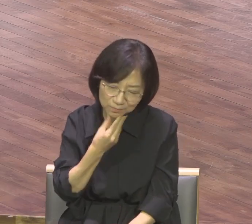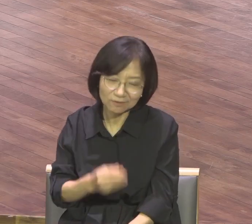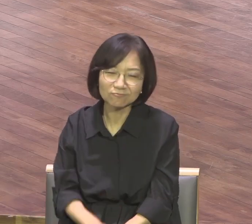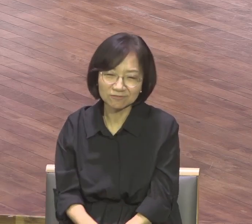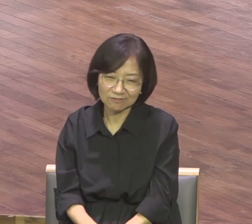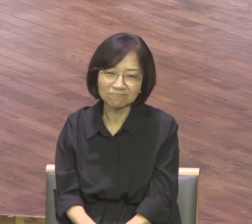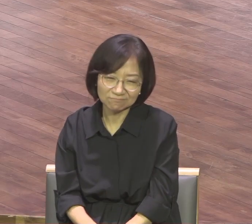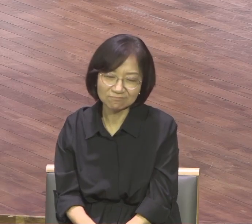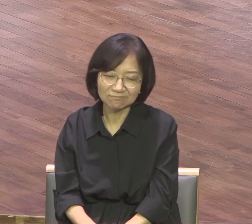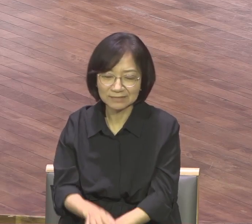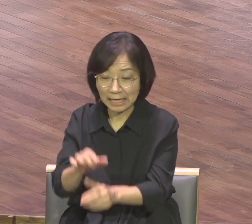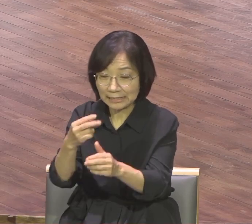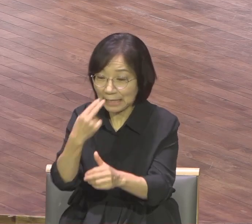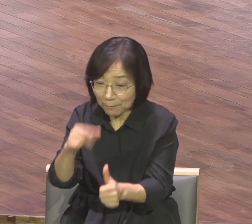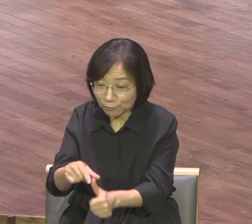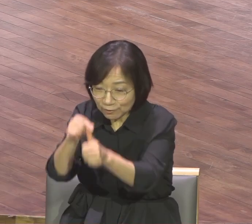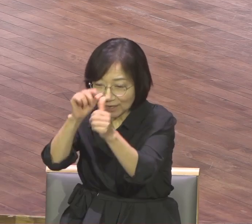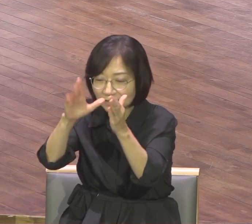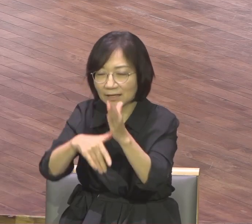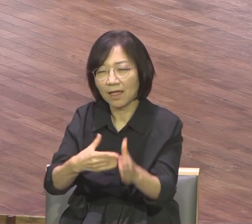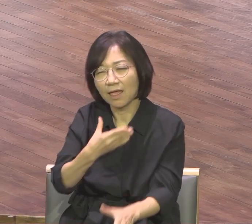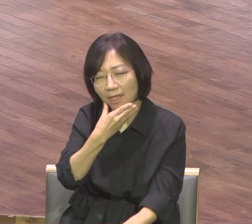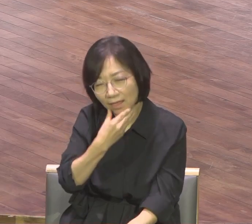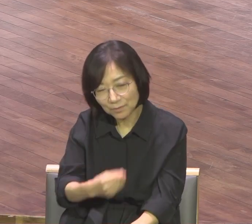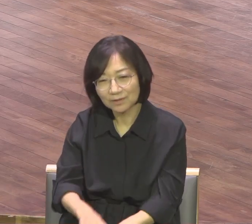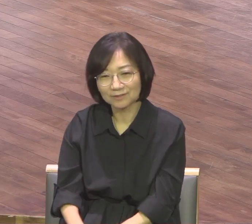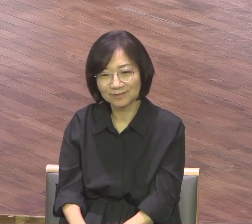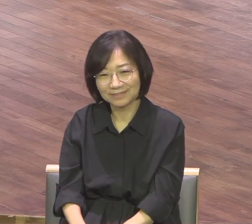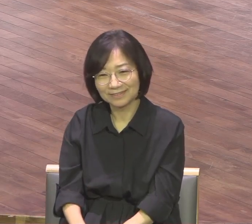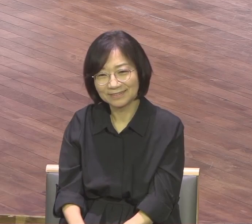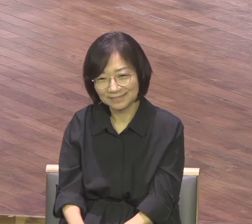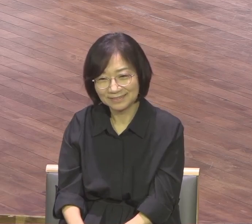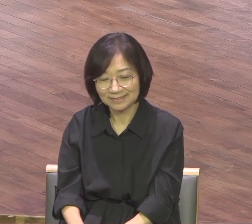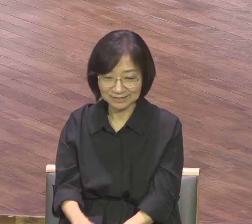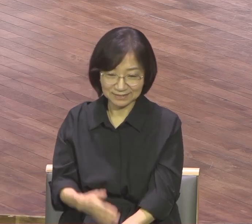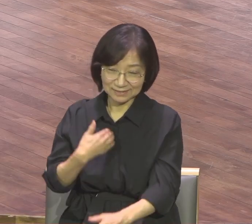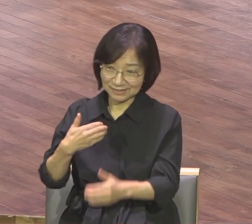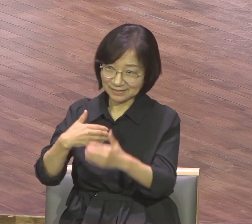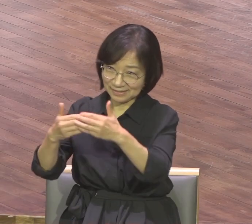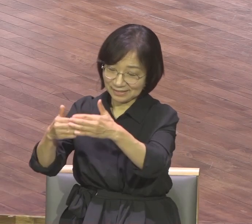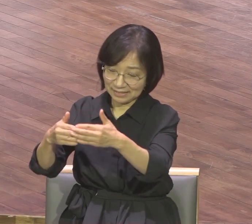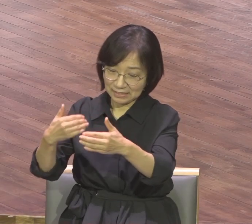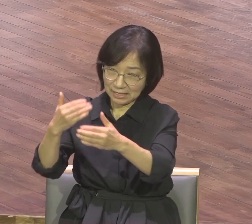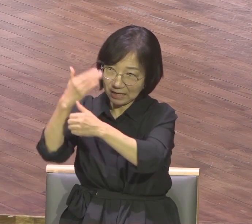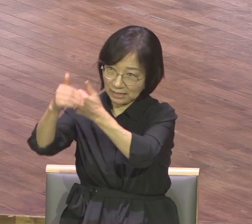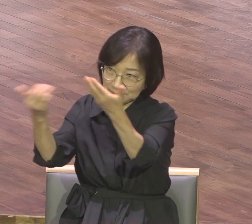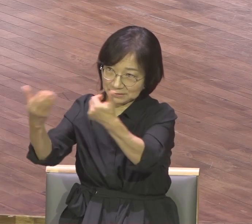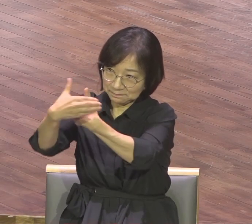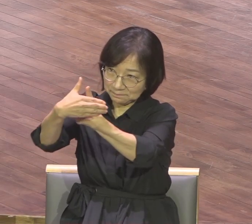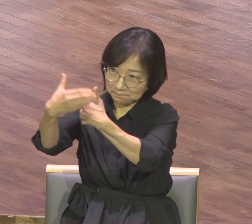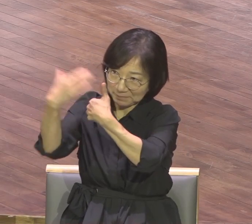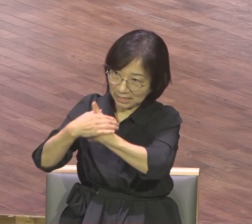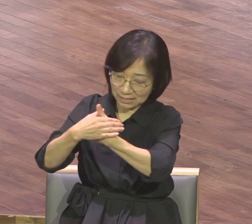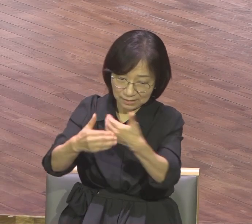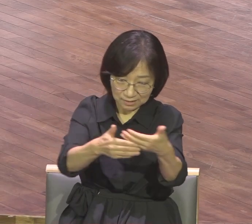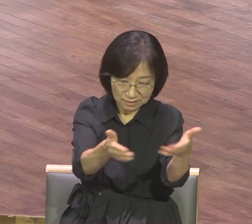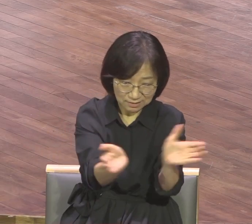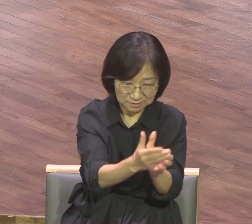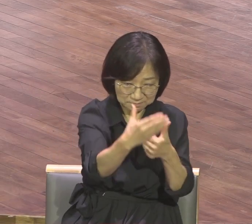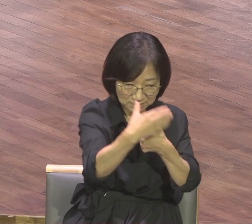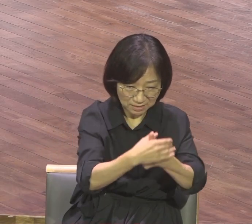생명 구원의 행복, 내가 맡은 기관의 나를 통해서 부흥이 일어나는 영적 지각 변동의